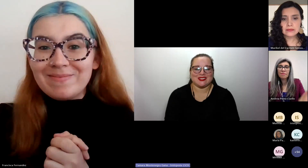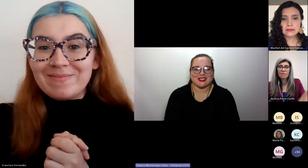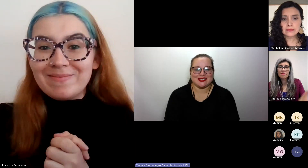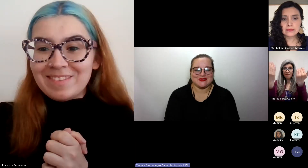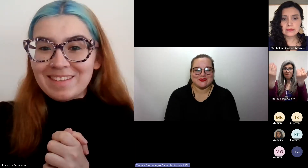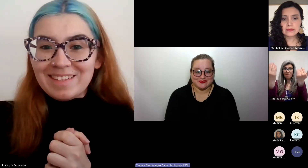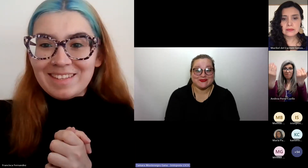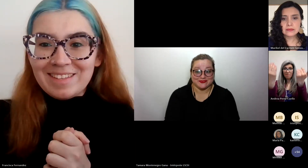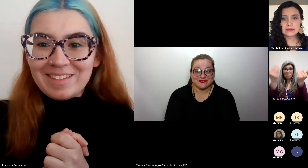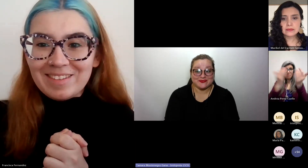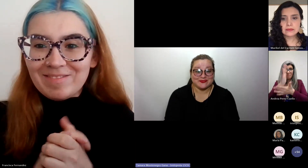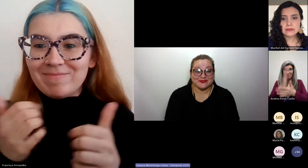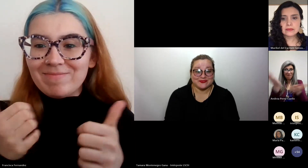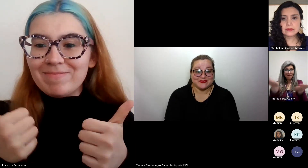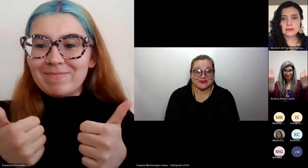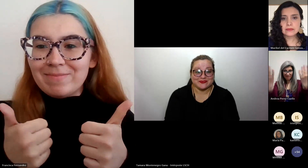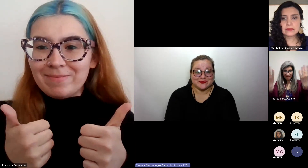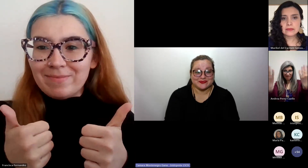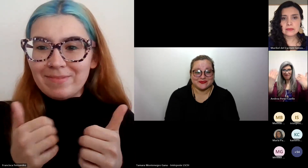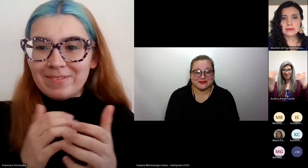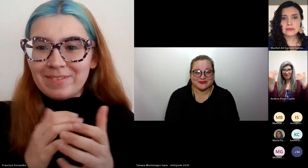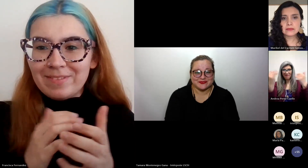Comenzamos entonces.